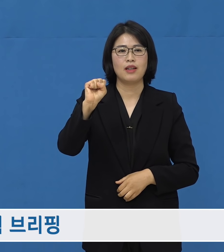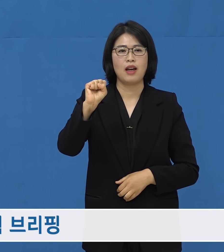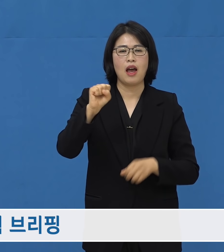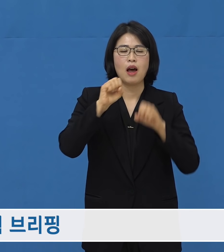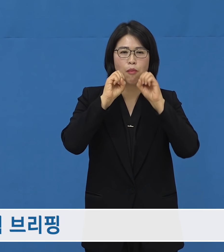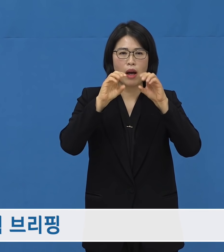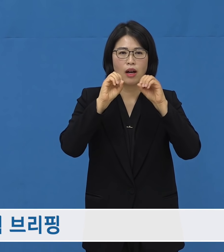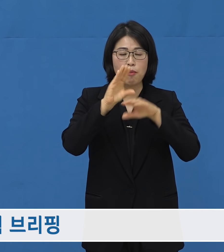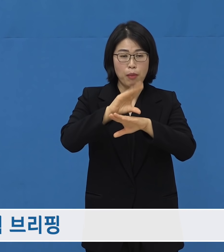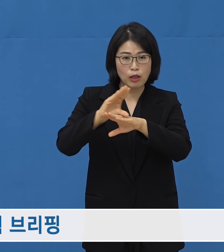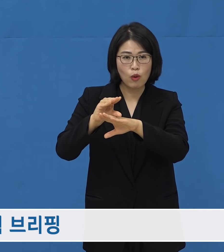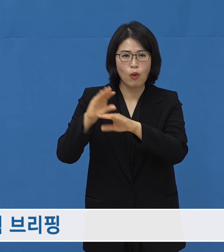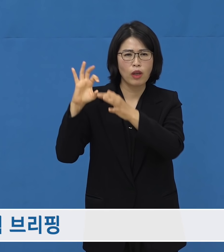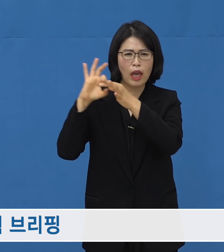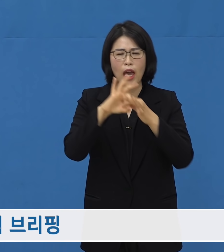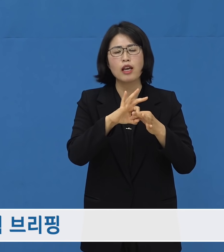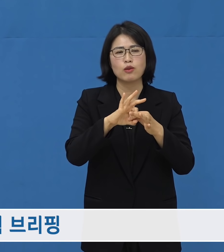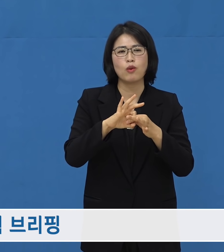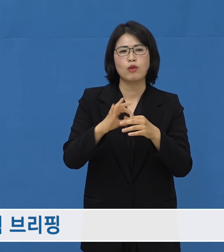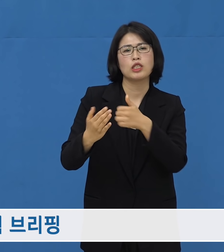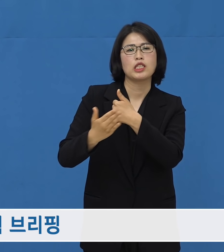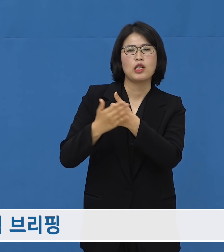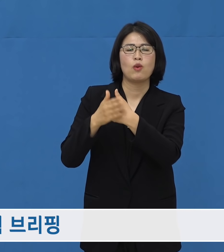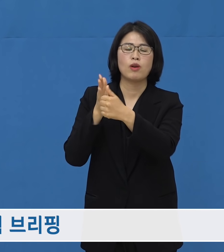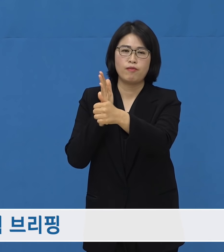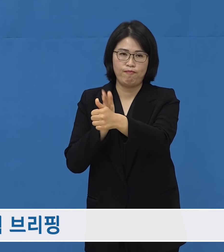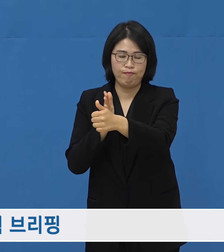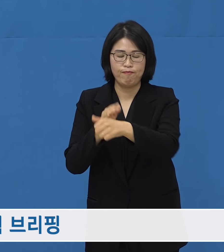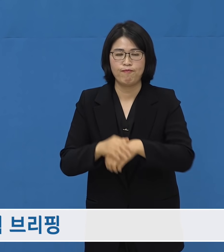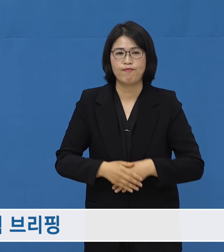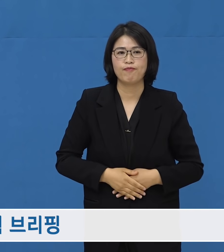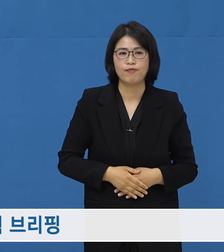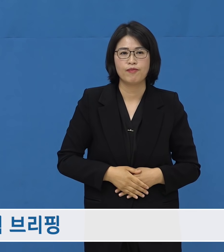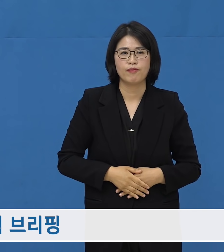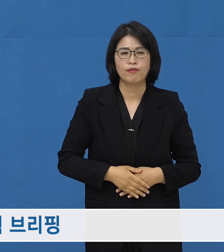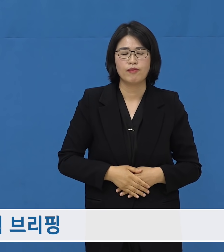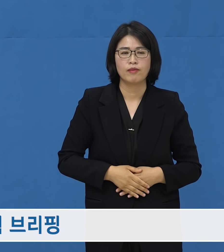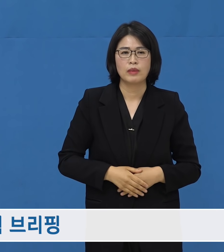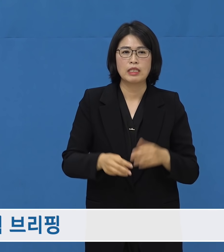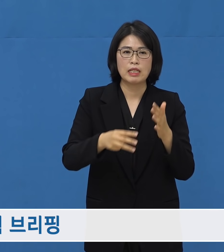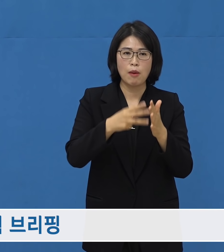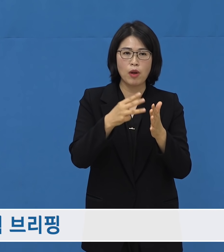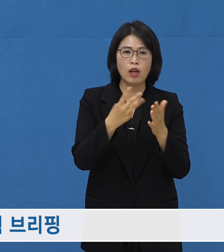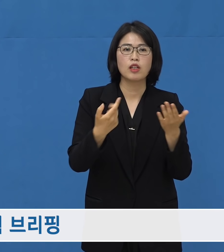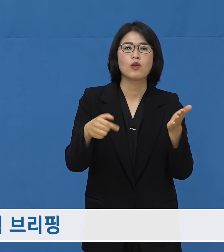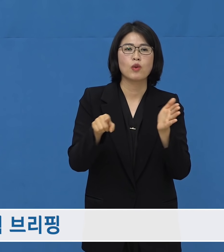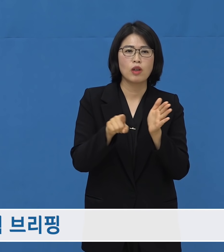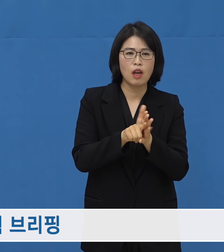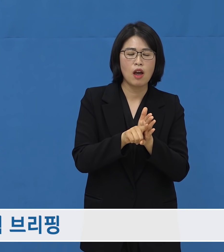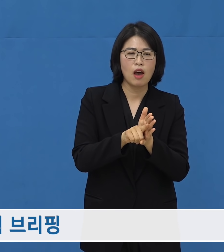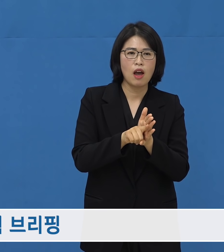계속 지원하도록 하겠습니다. 그리고 3학년을 위한 교과별 차시별 학습 안내